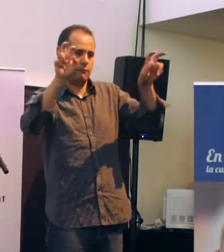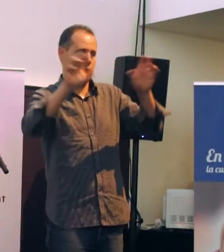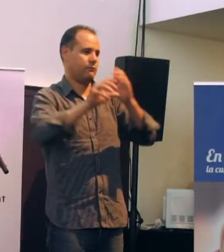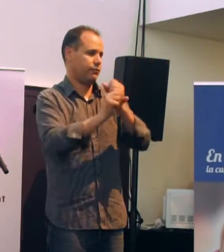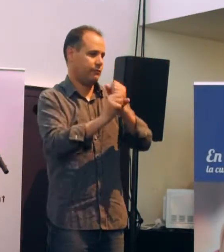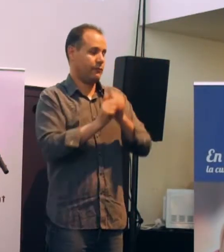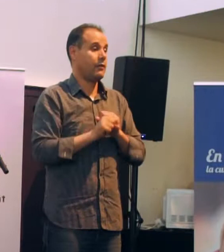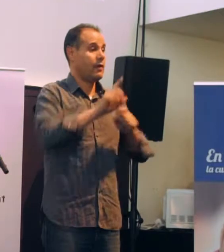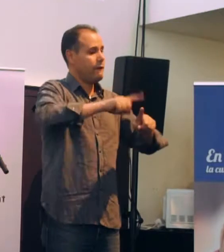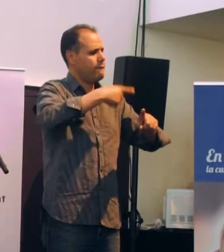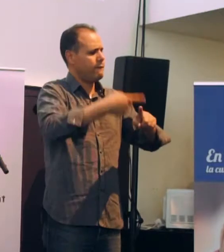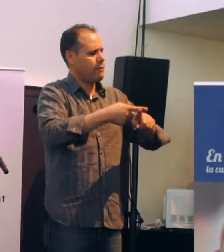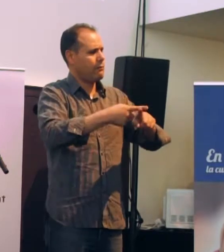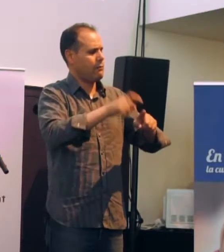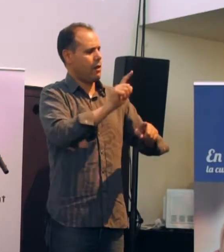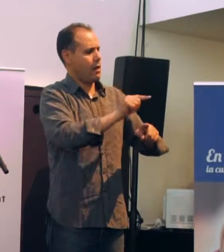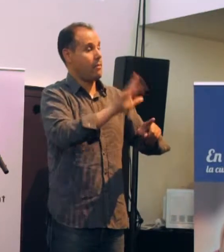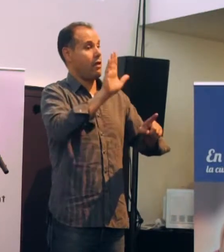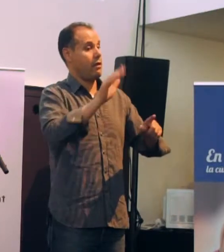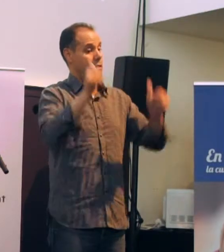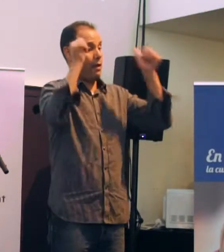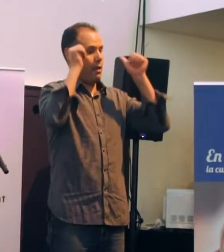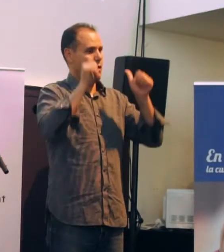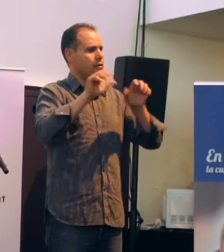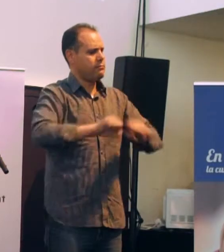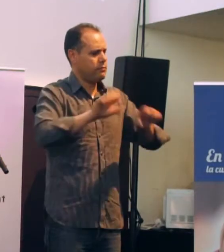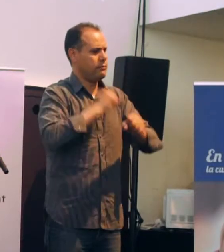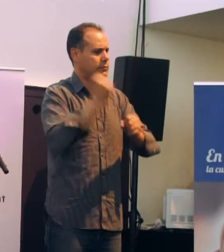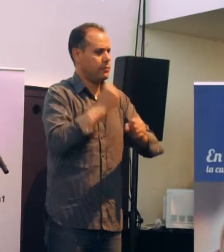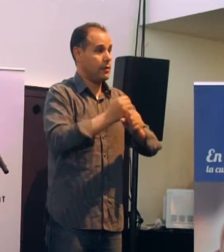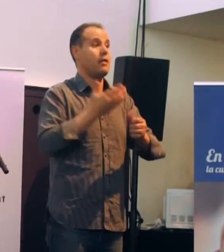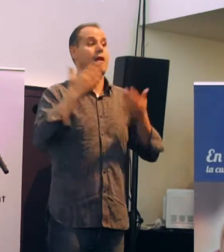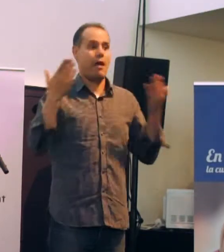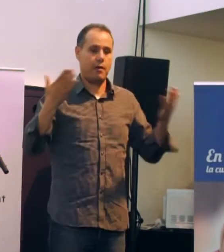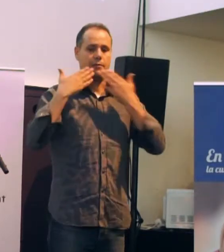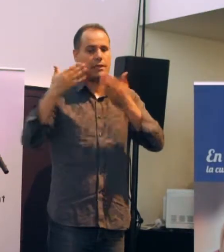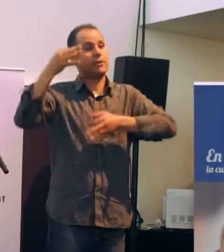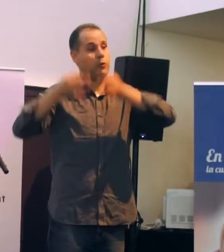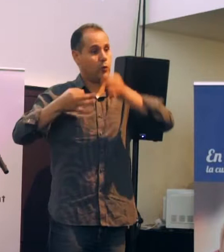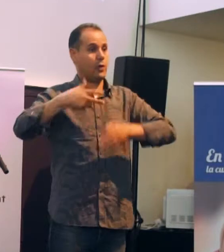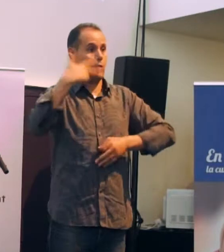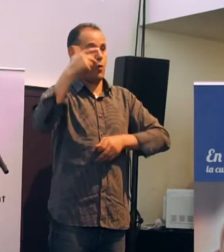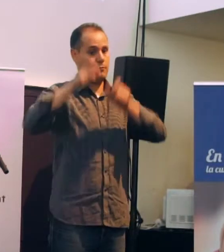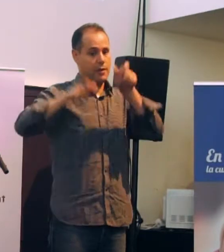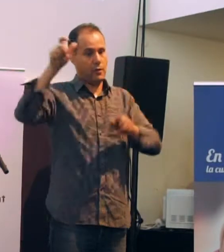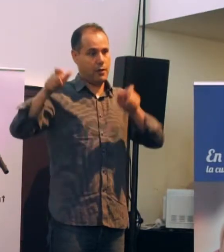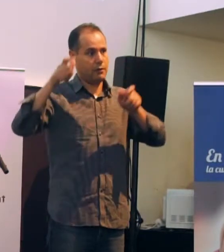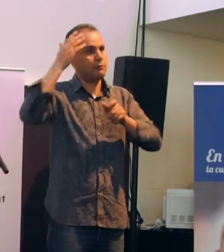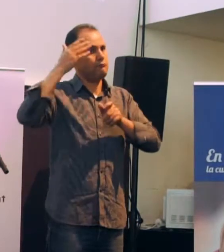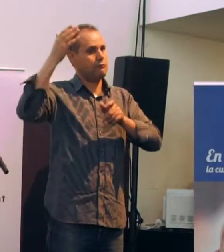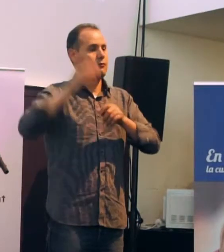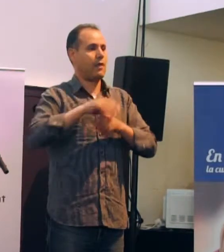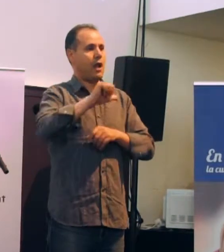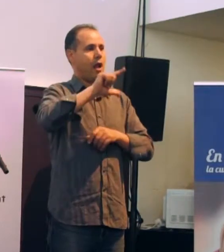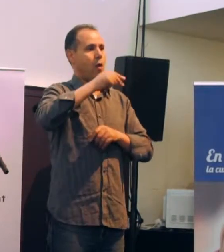Et parce que les films n'existeraient pas sans ceux qui les font, nous sommes ravis de notre jury qui se compose cette année de 3 personnalités du secteur.